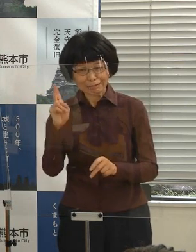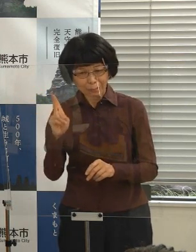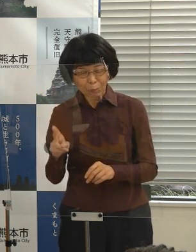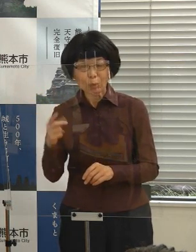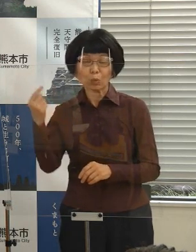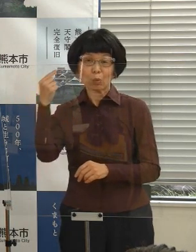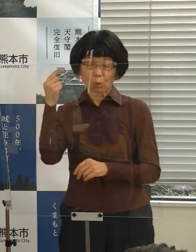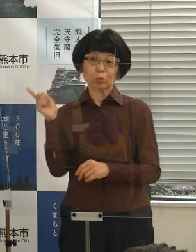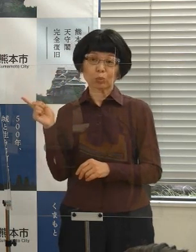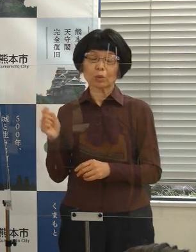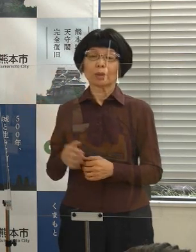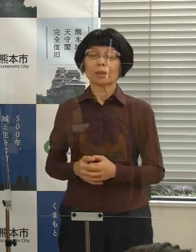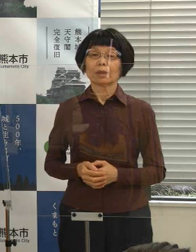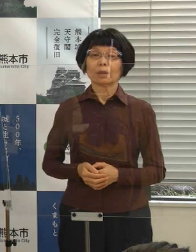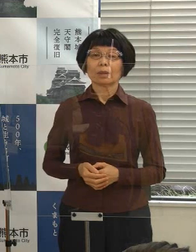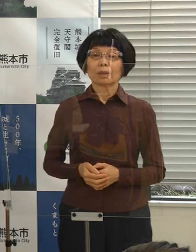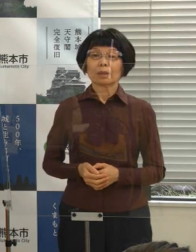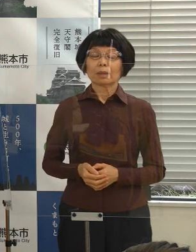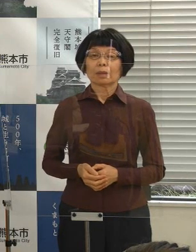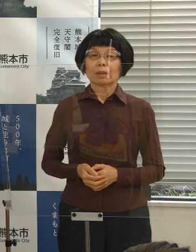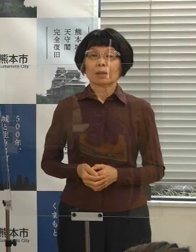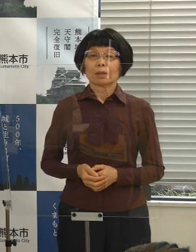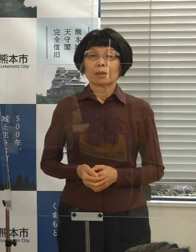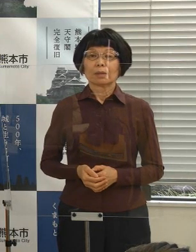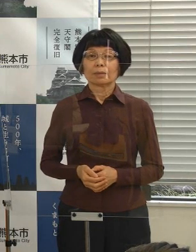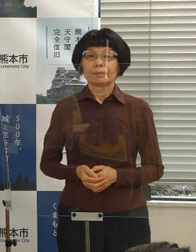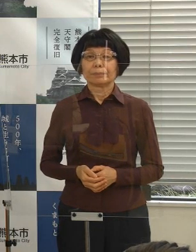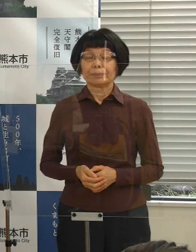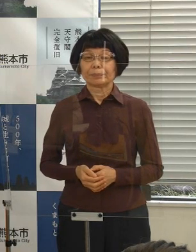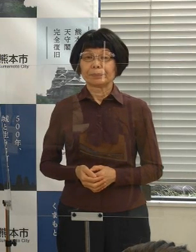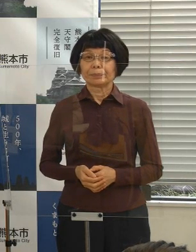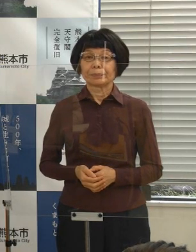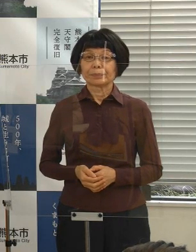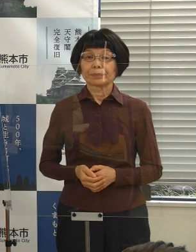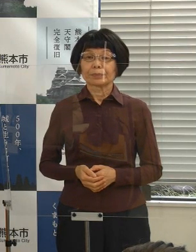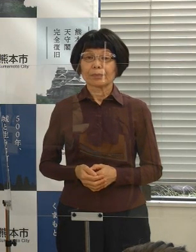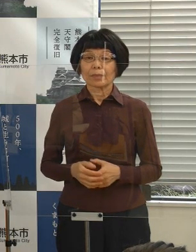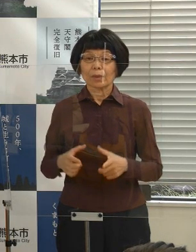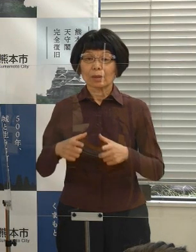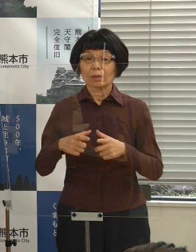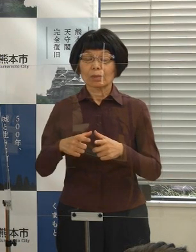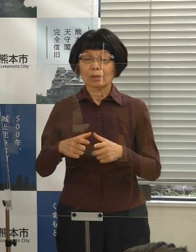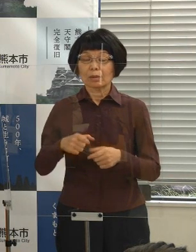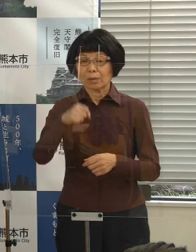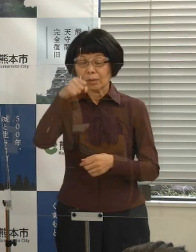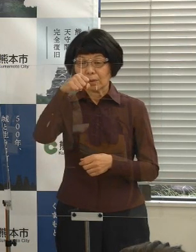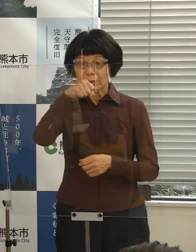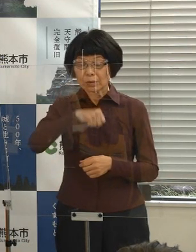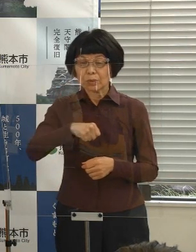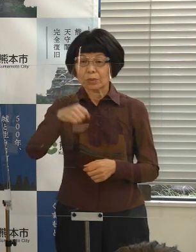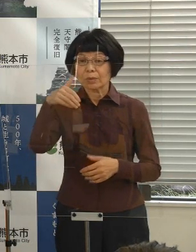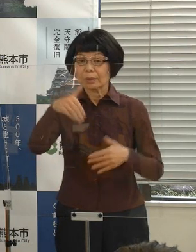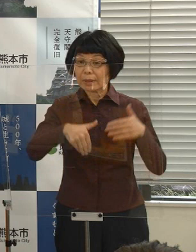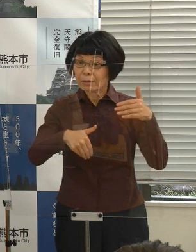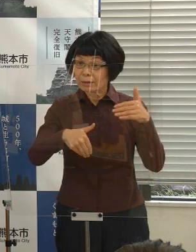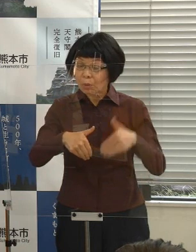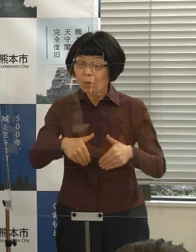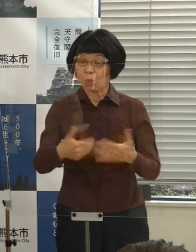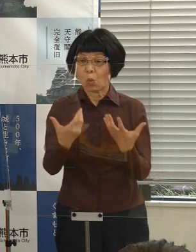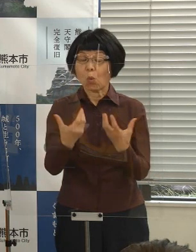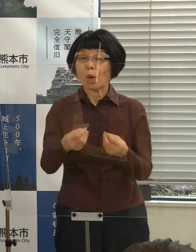で、まあ、今今回国政選挙も、終わりですね、そ